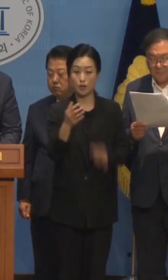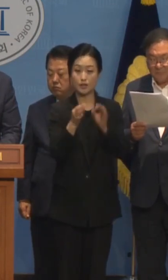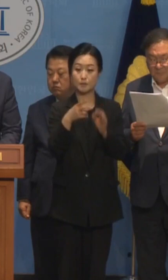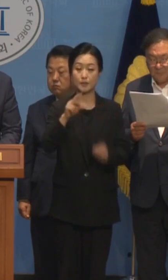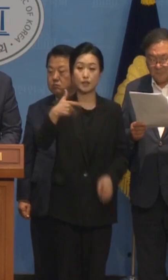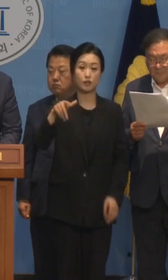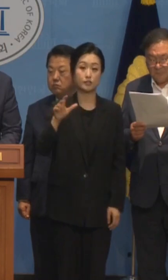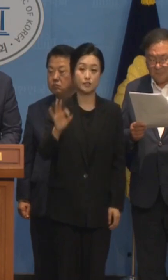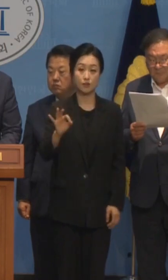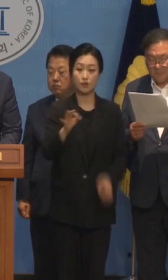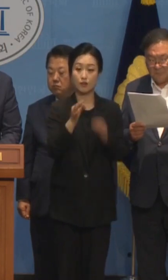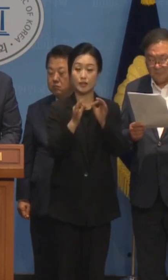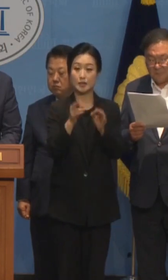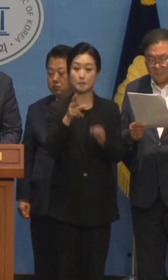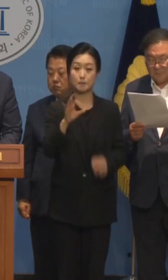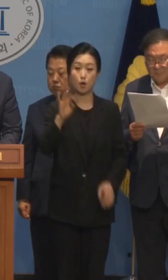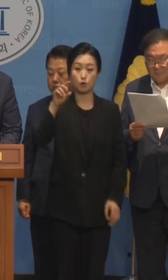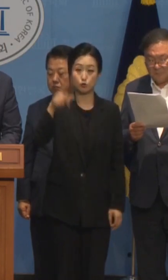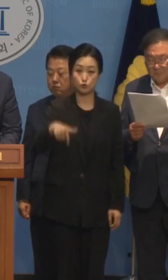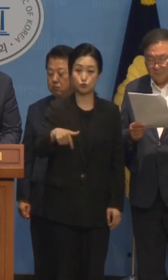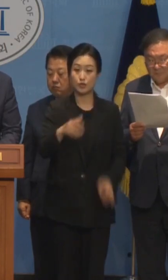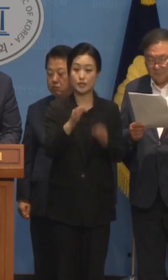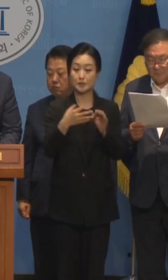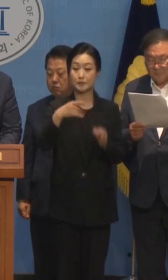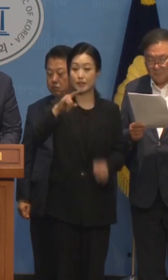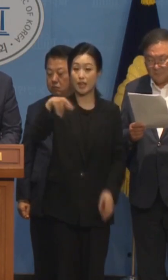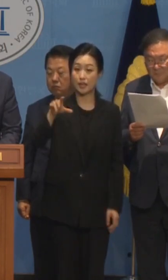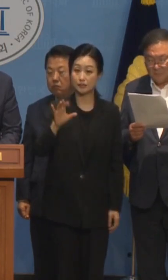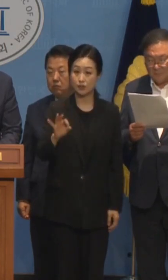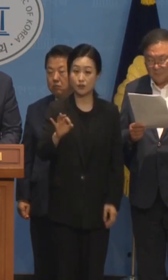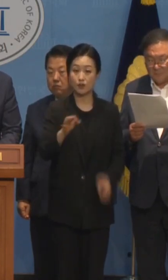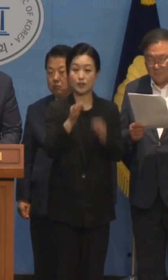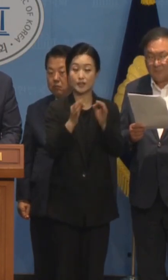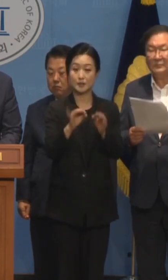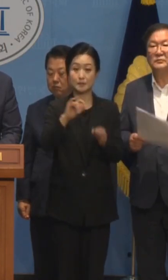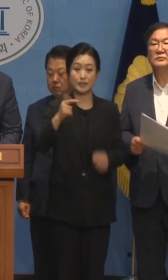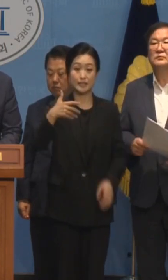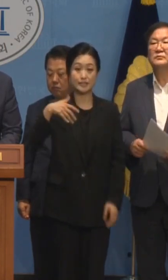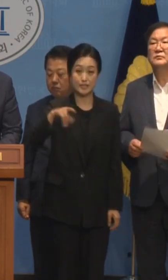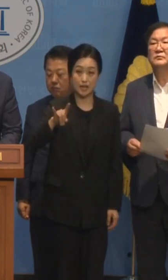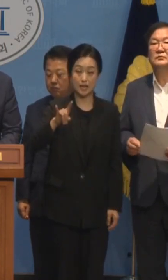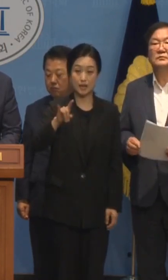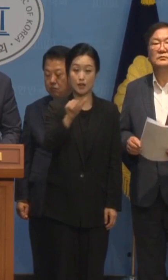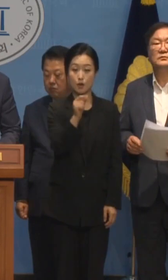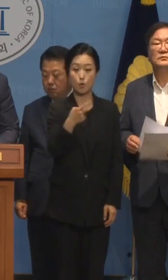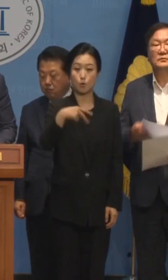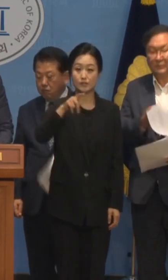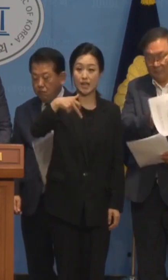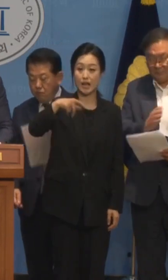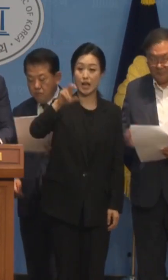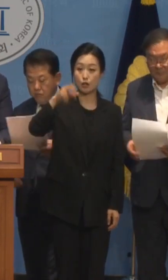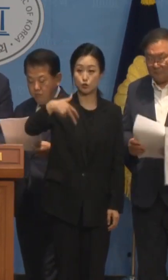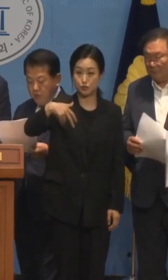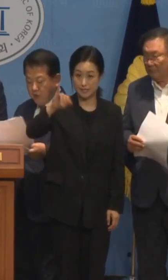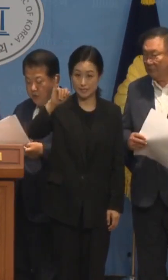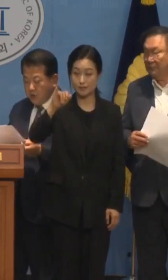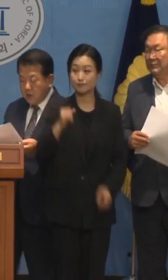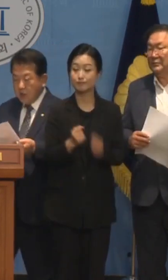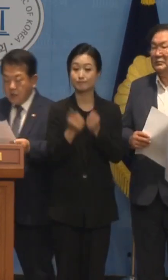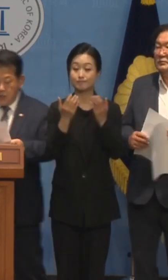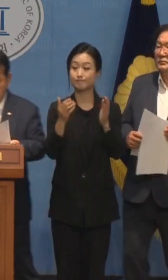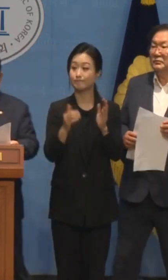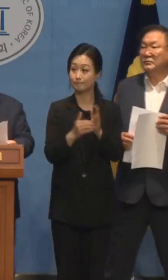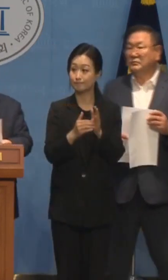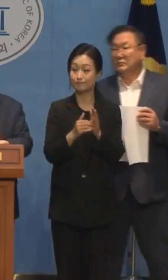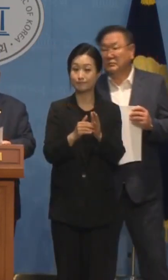이재관, 김병욱, 김흥국, 김태성, 김인재, 호사카 유지. 이상입니다. 네,